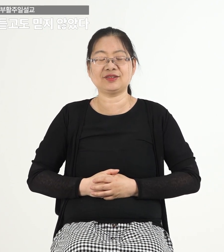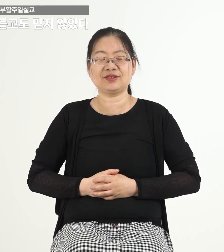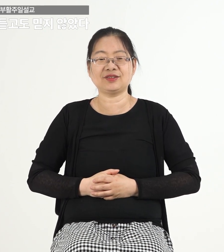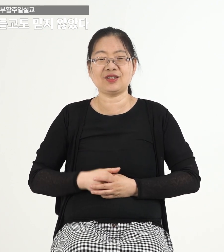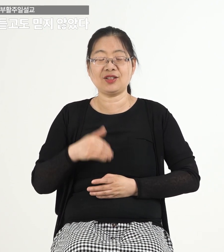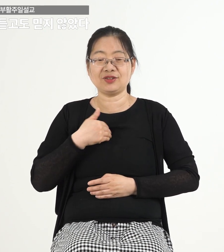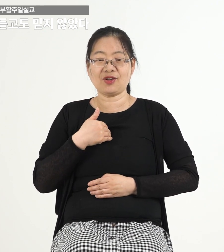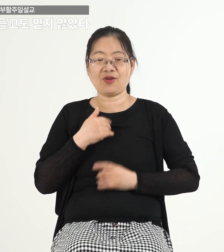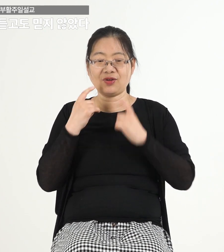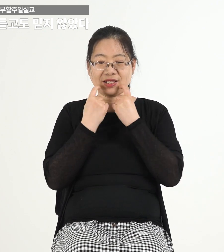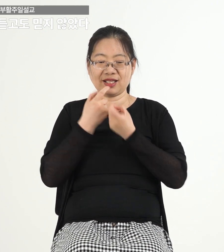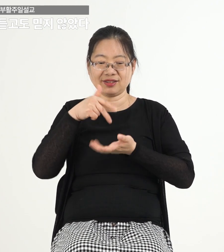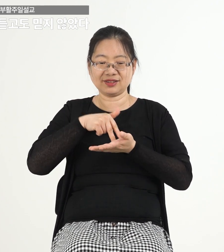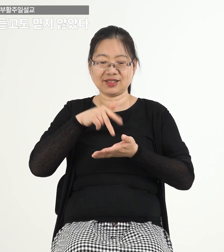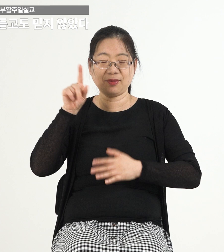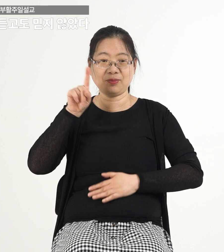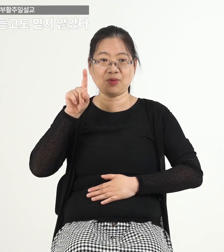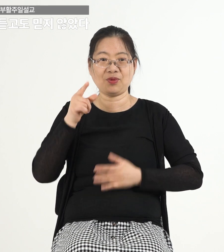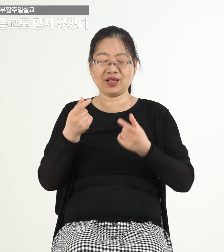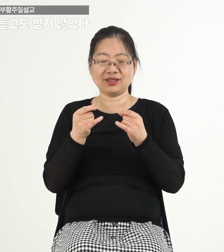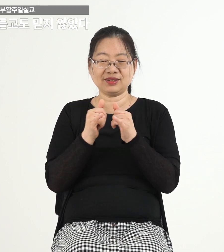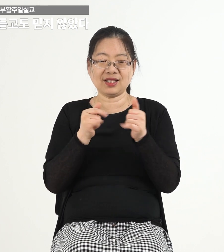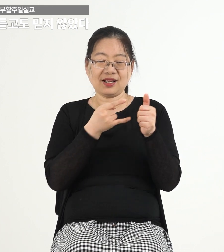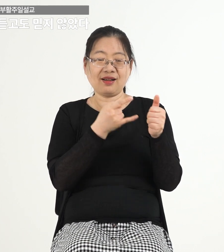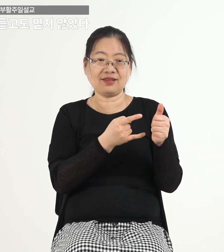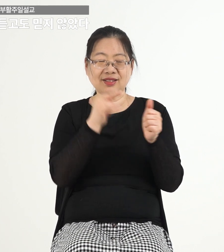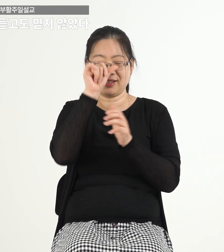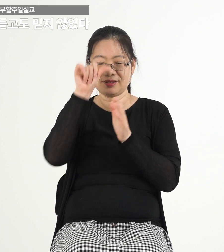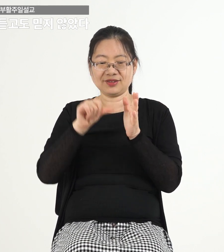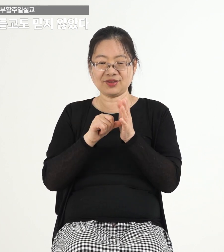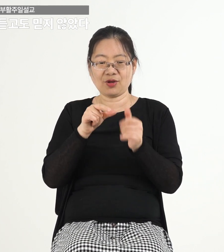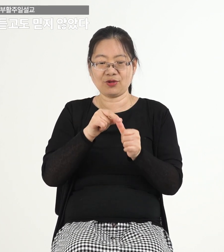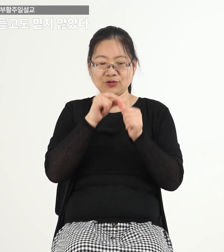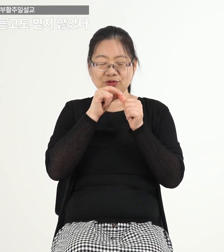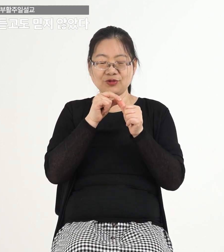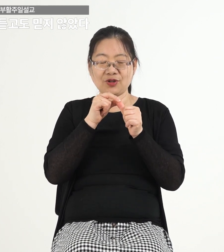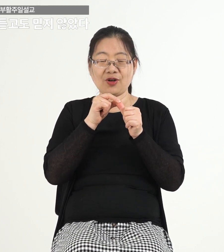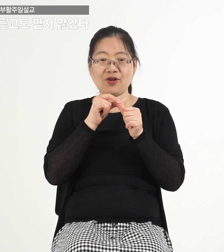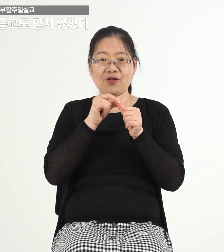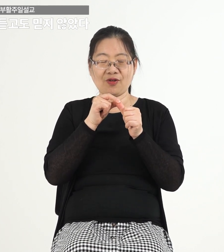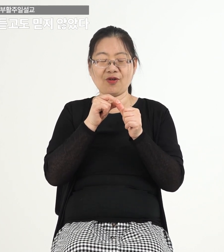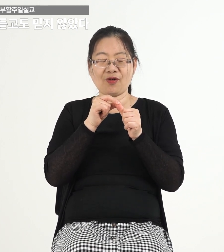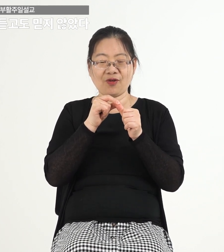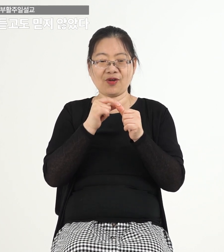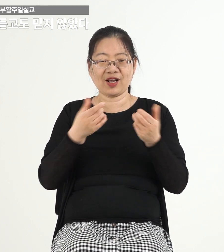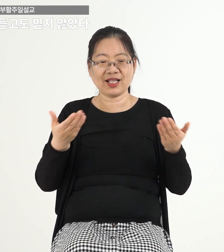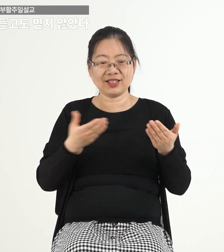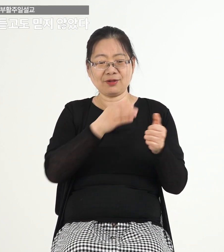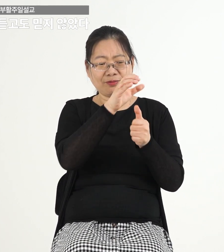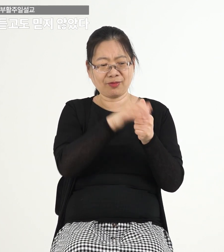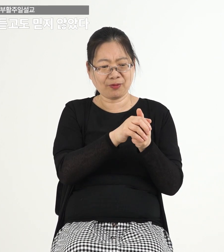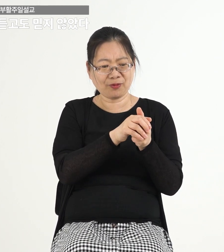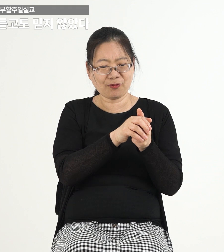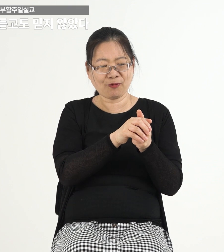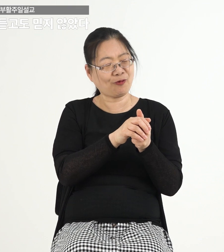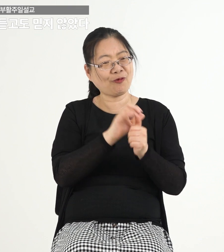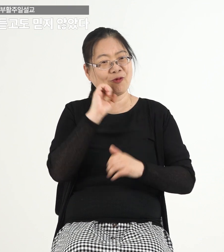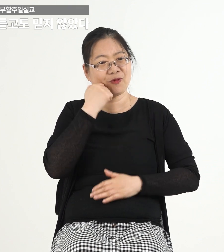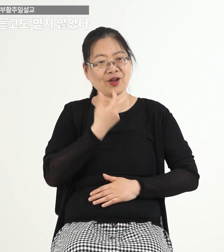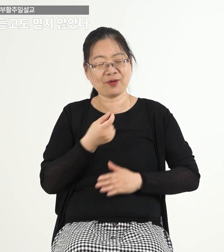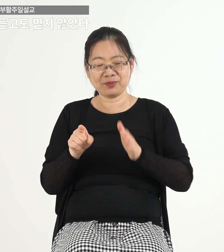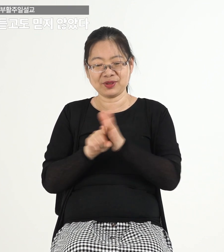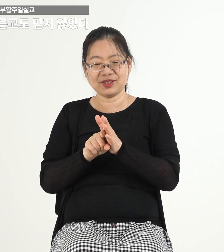저만 같아도 어떻게 이런 사람들에게 인류의 구원의 경영을 맡긴단 말입니까?